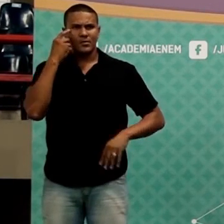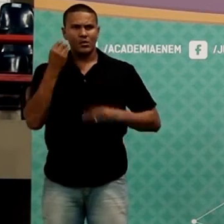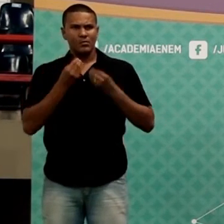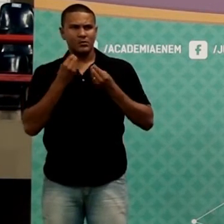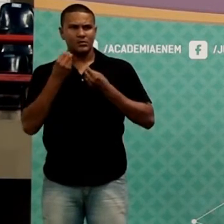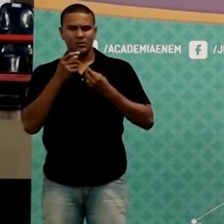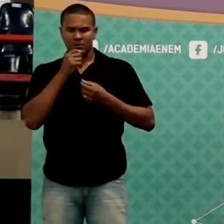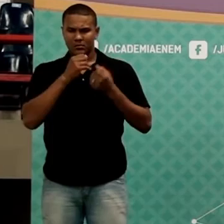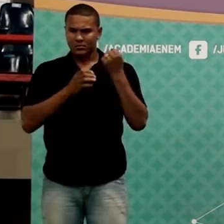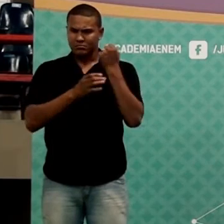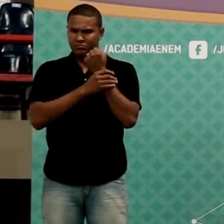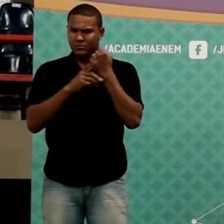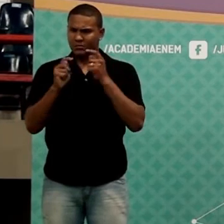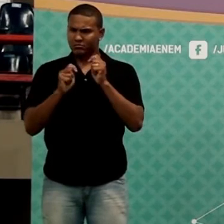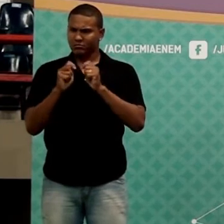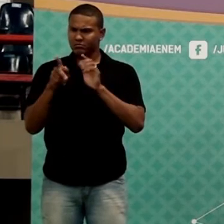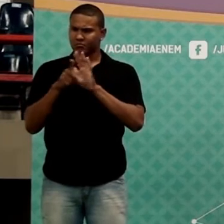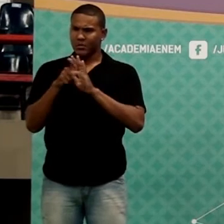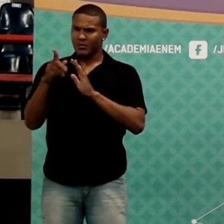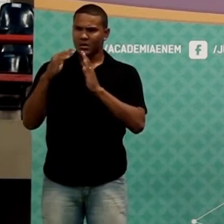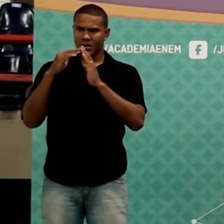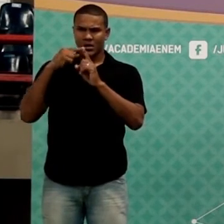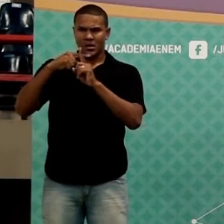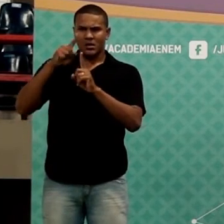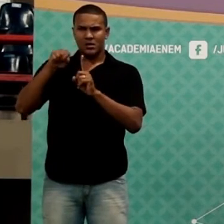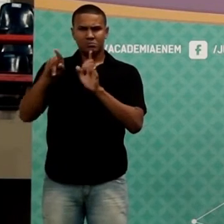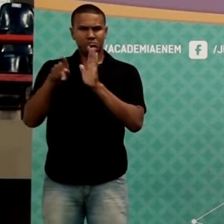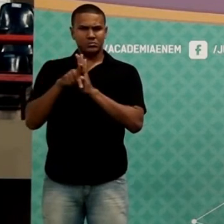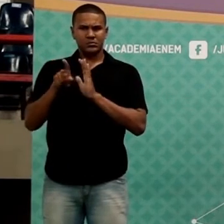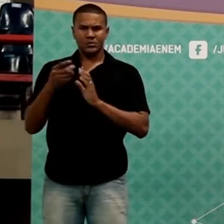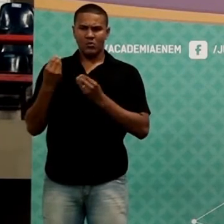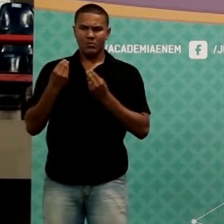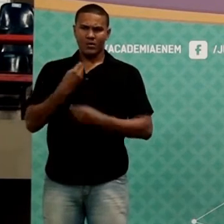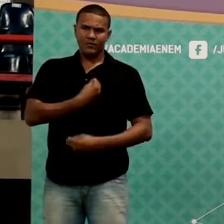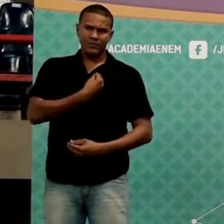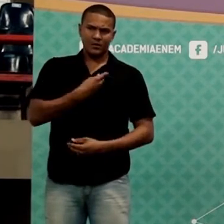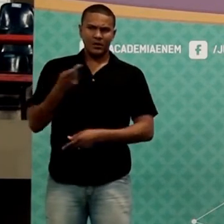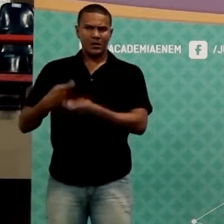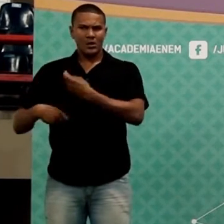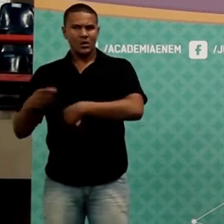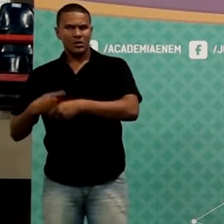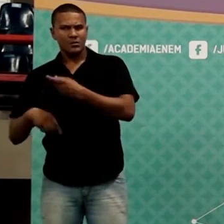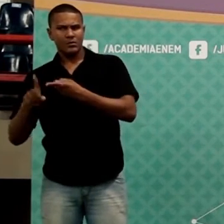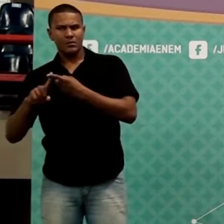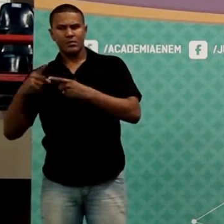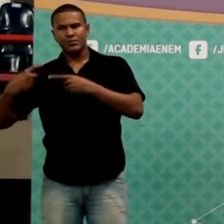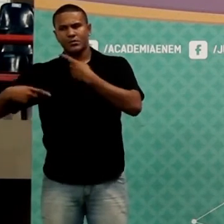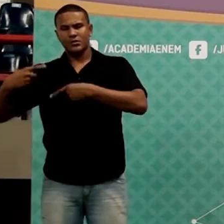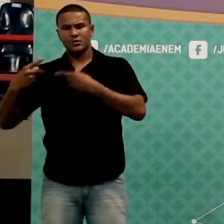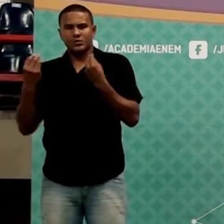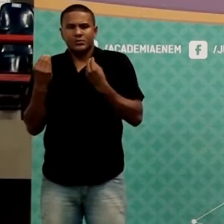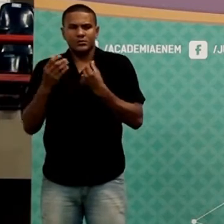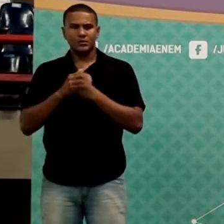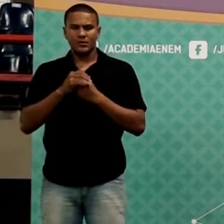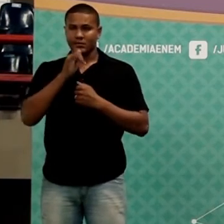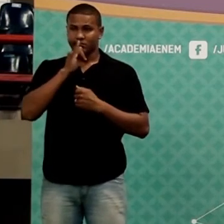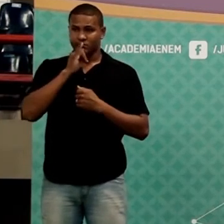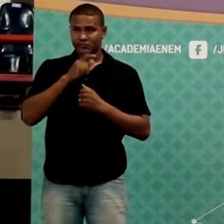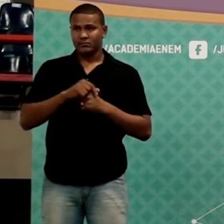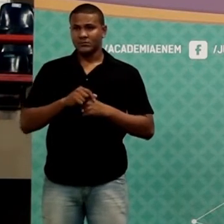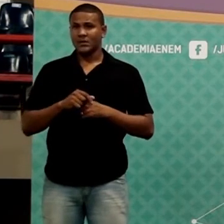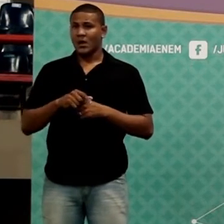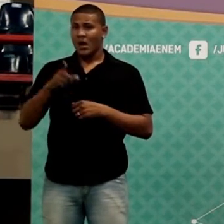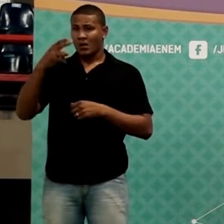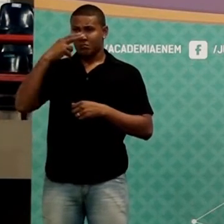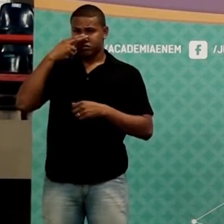o controle da igreja em relação à vida econômica e política. A reforma protestante